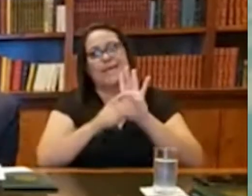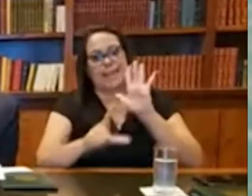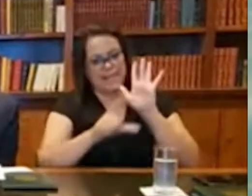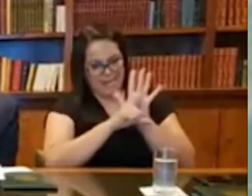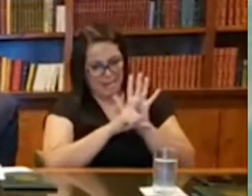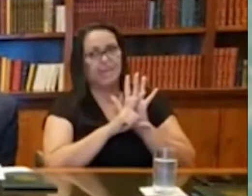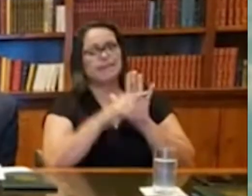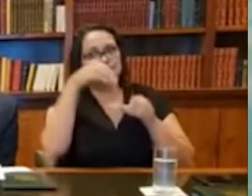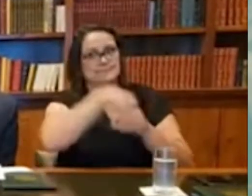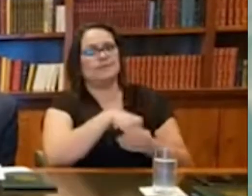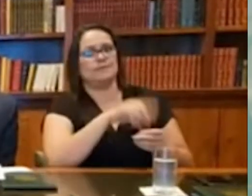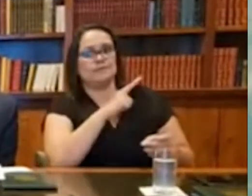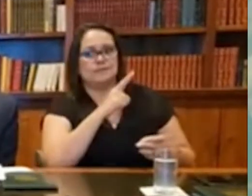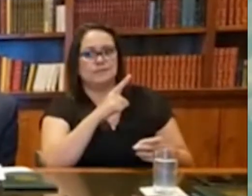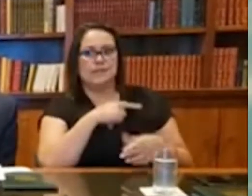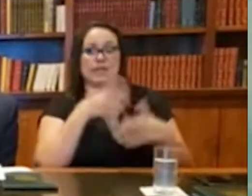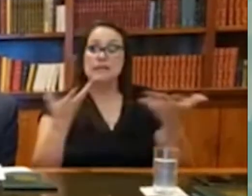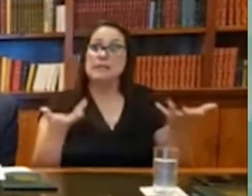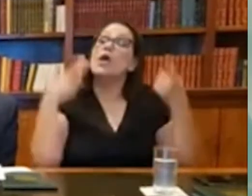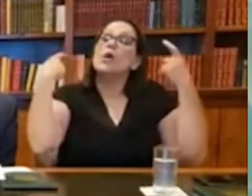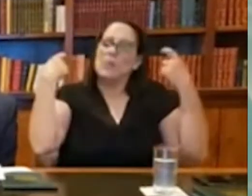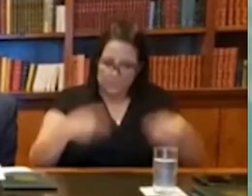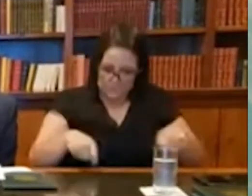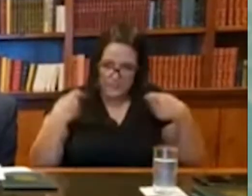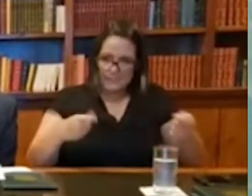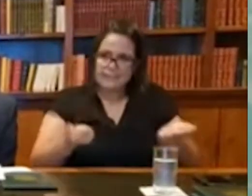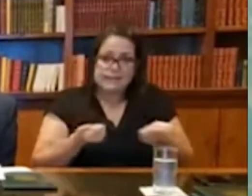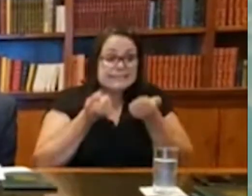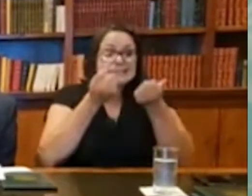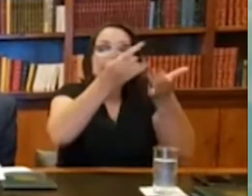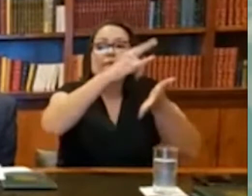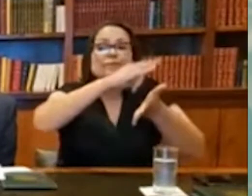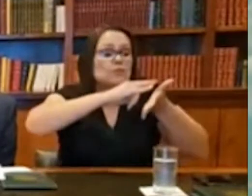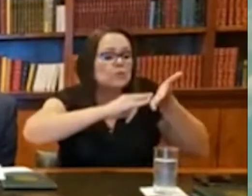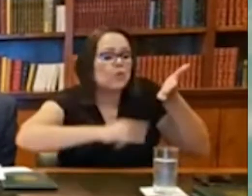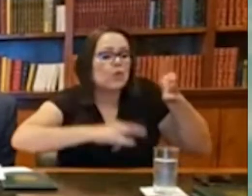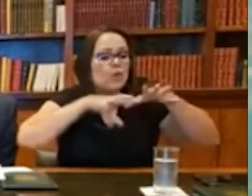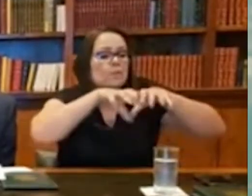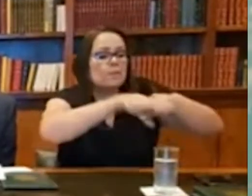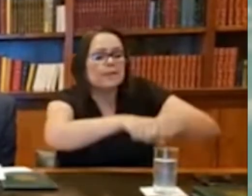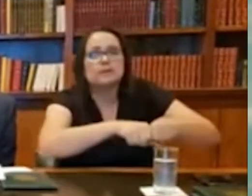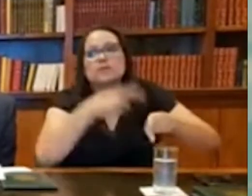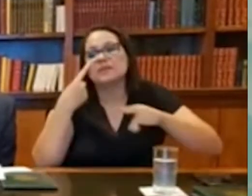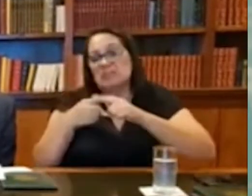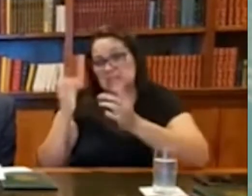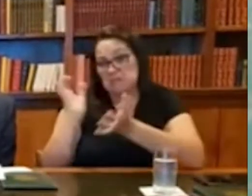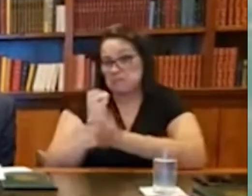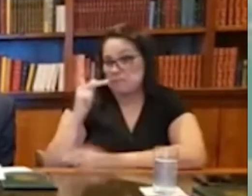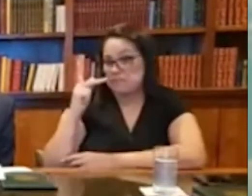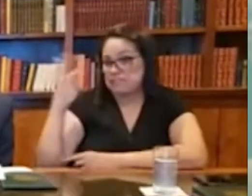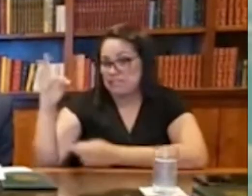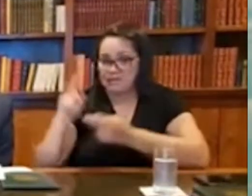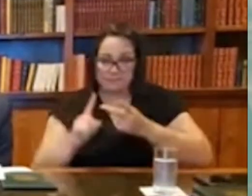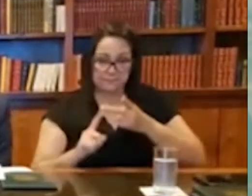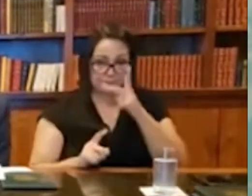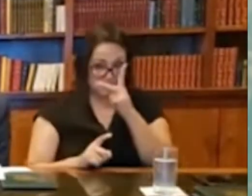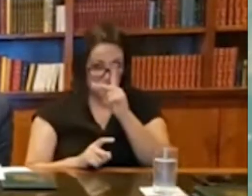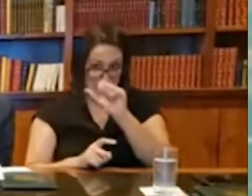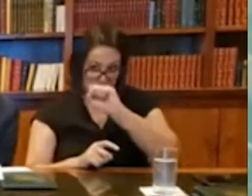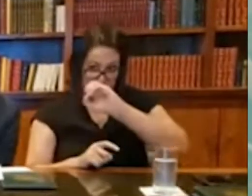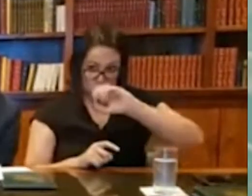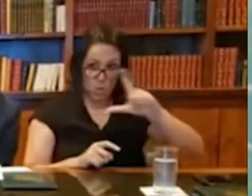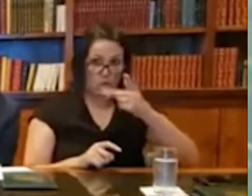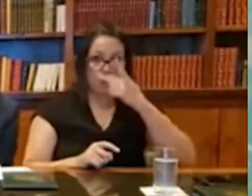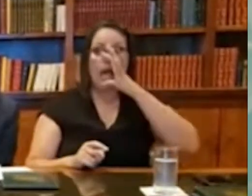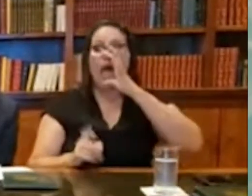nós estamos acabando com a grilagem, que é o que a turma do PT, a turma do PSOL, a turma da oposição fica dizendo que o nosso